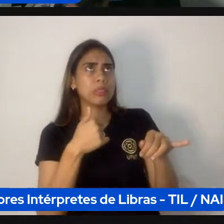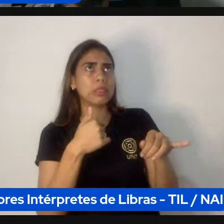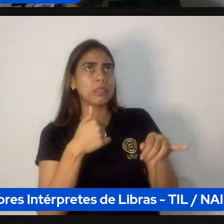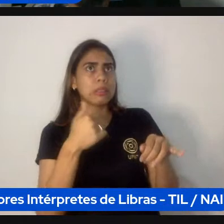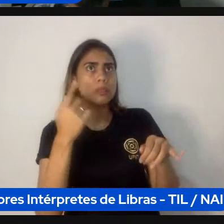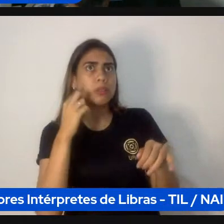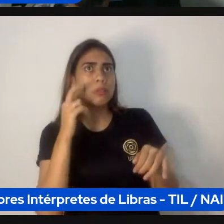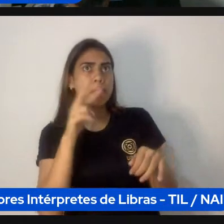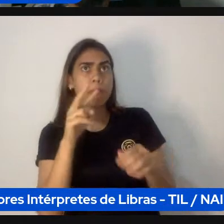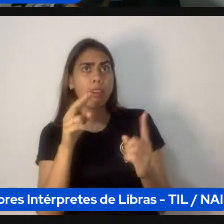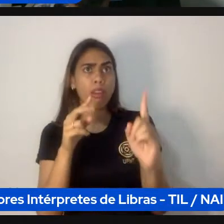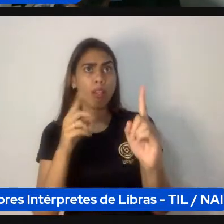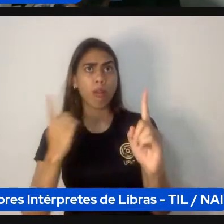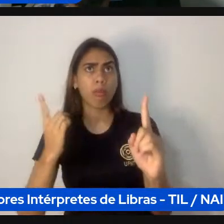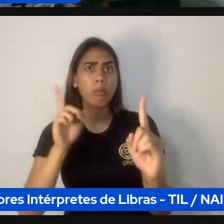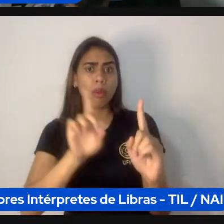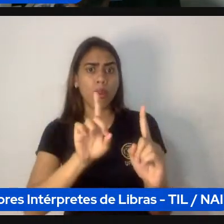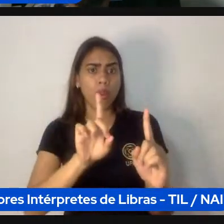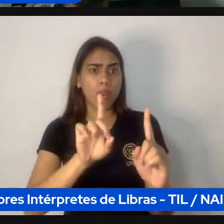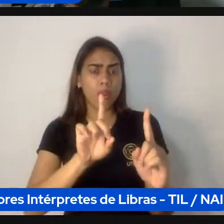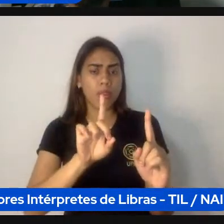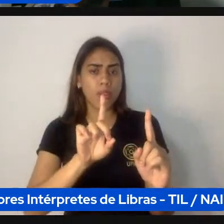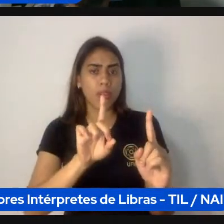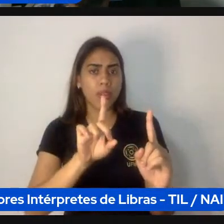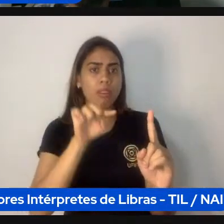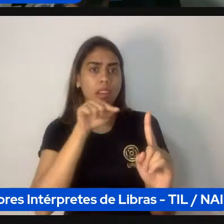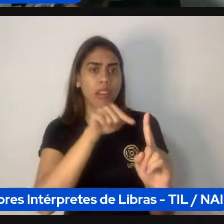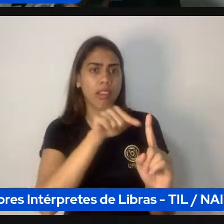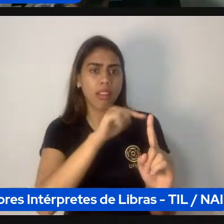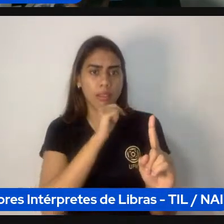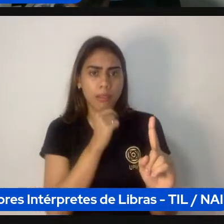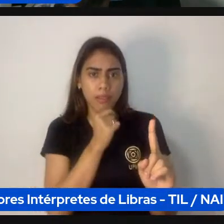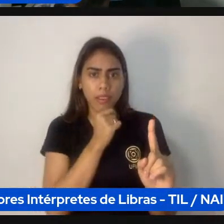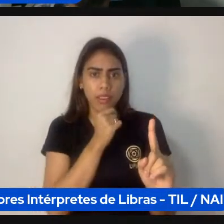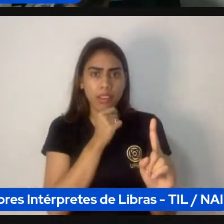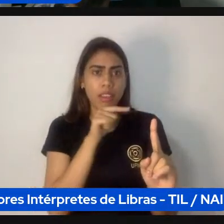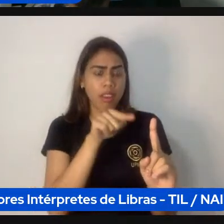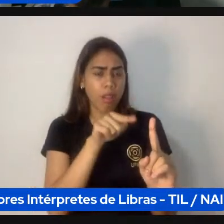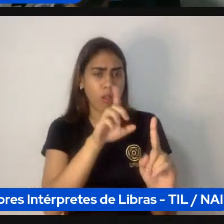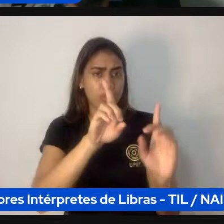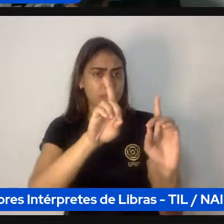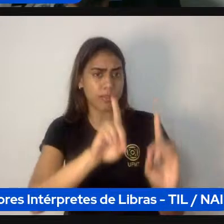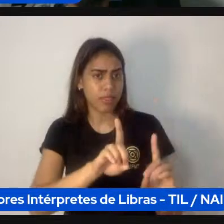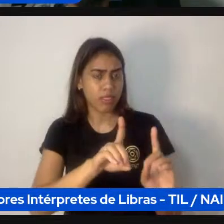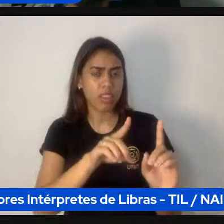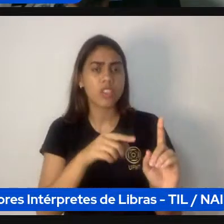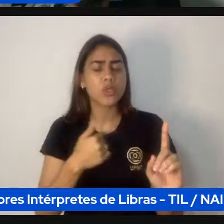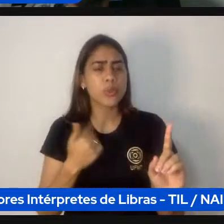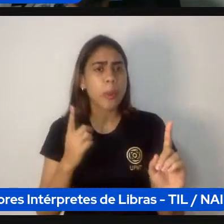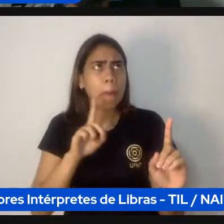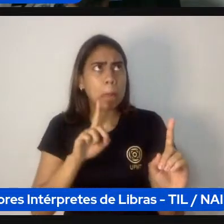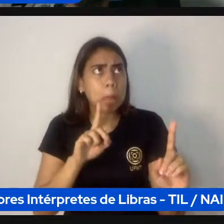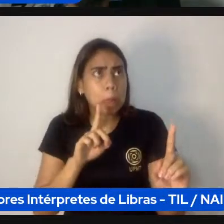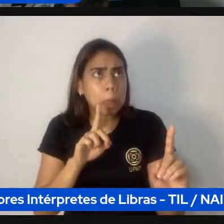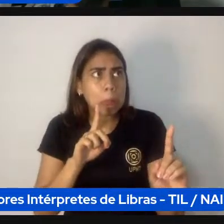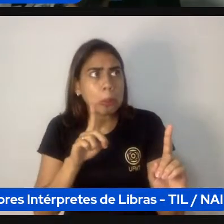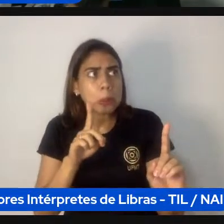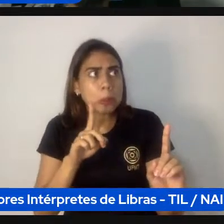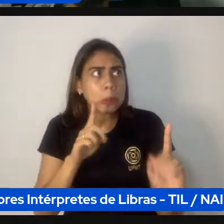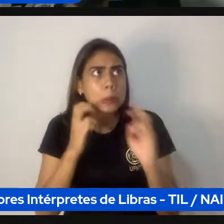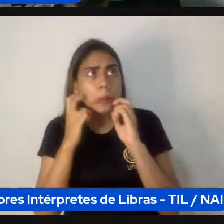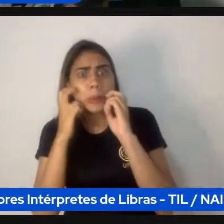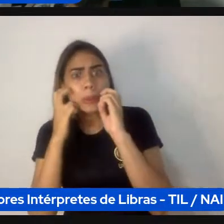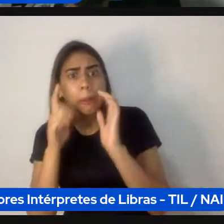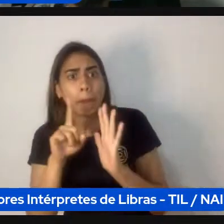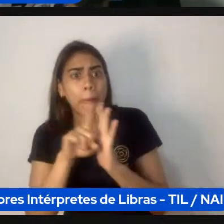for lá fazer a pergunta. Encontrei, então, uma pessoa com deficiência. E aí, olha só, quanto